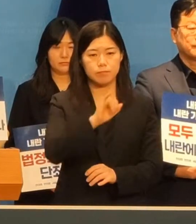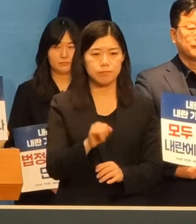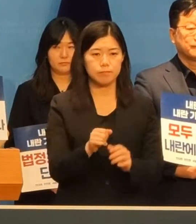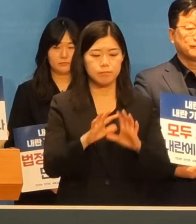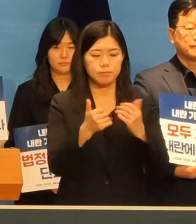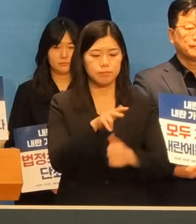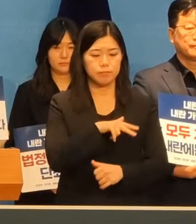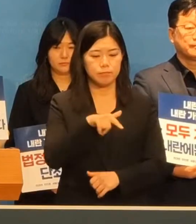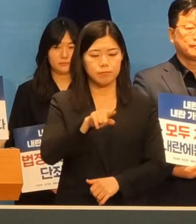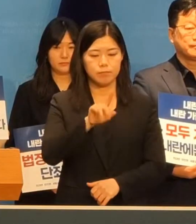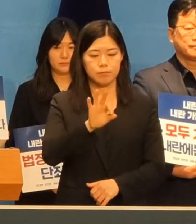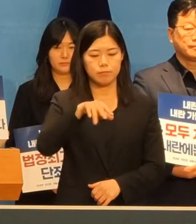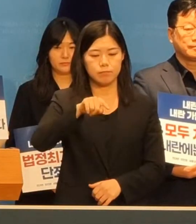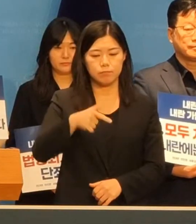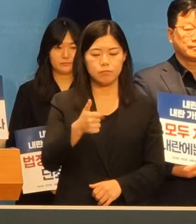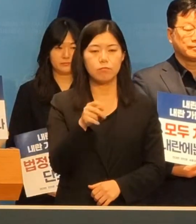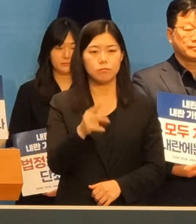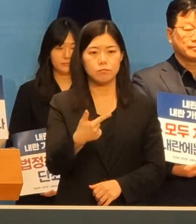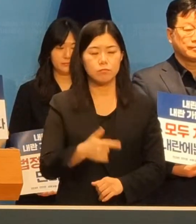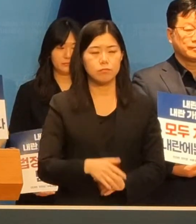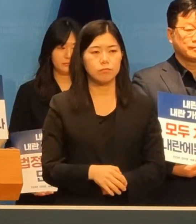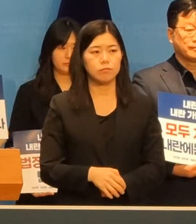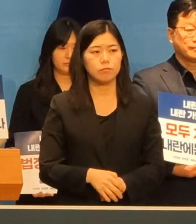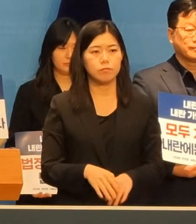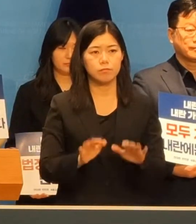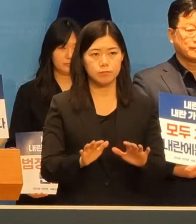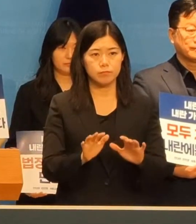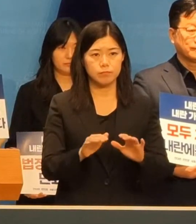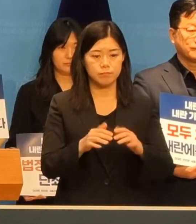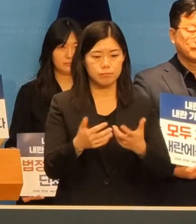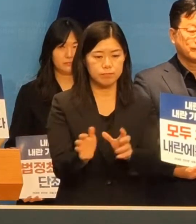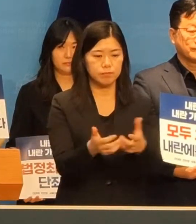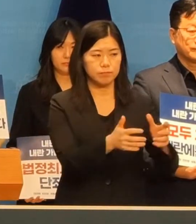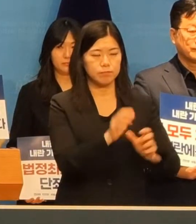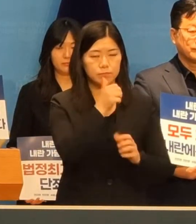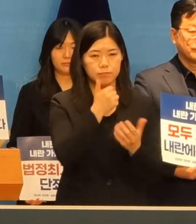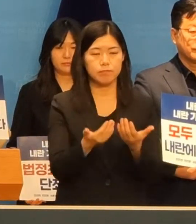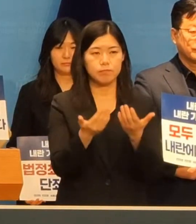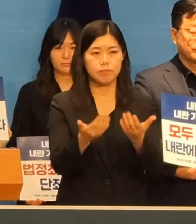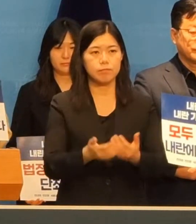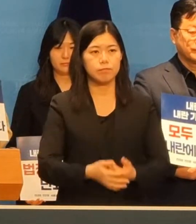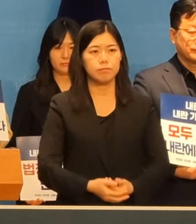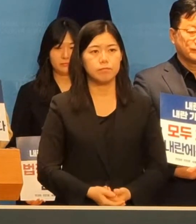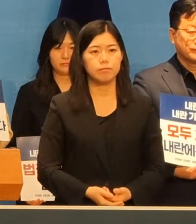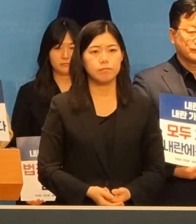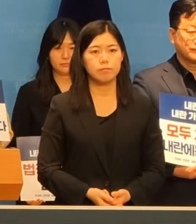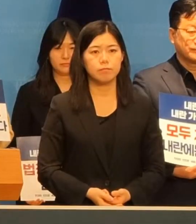강준현입니다. 오늘 기자회견 단체 소개를 해드리겠습니다.